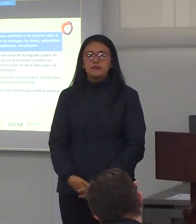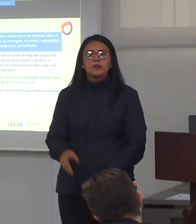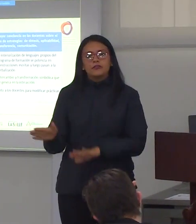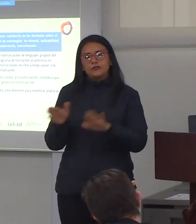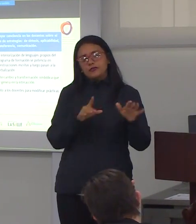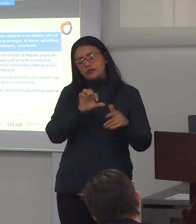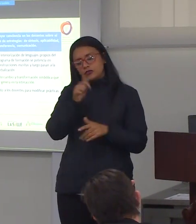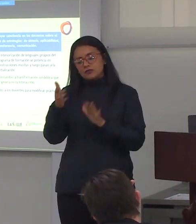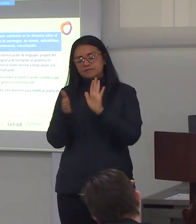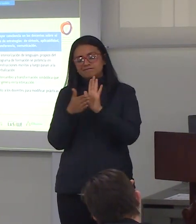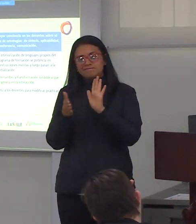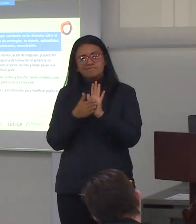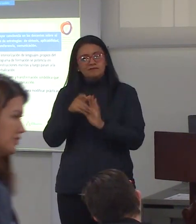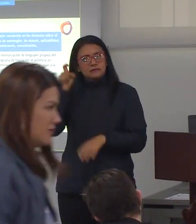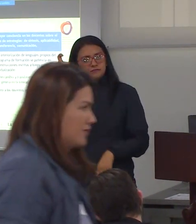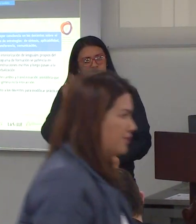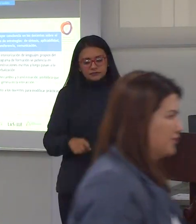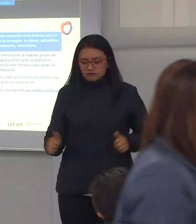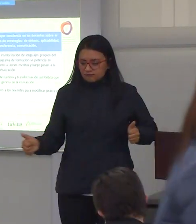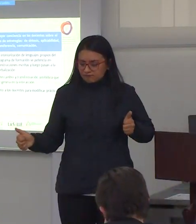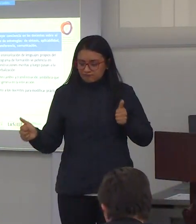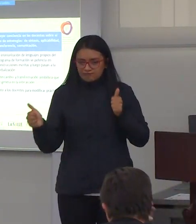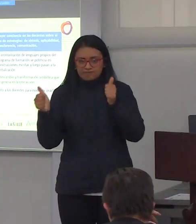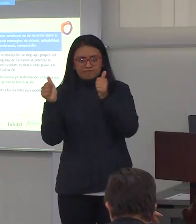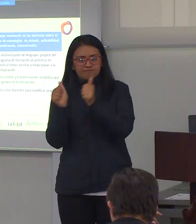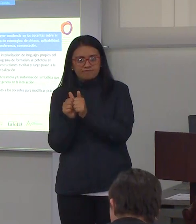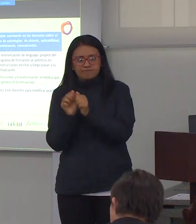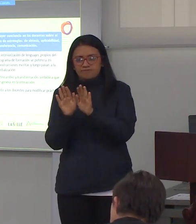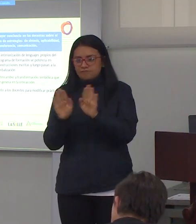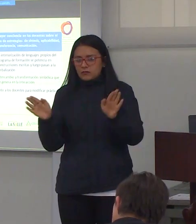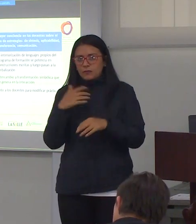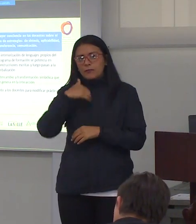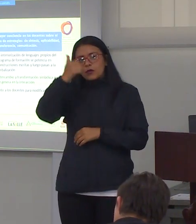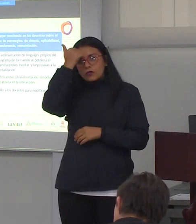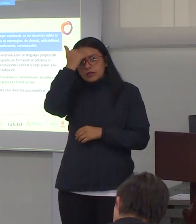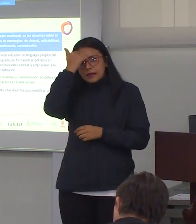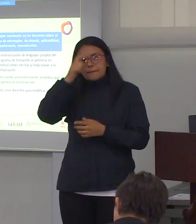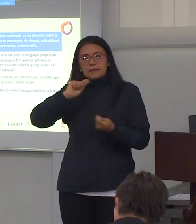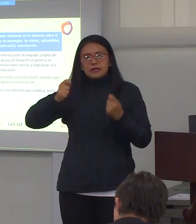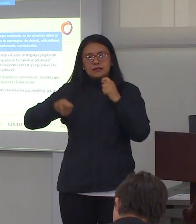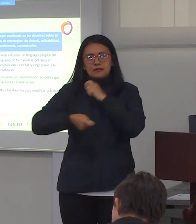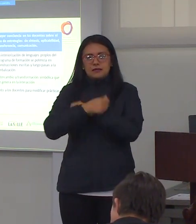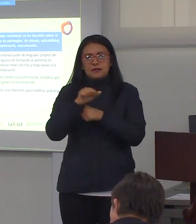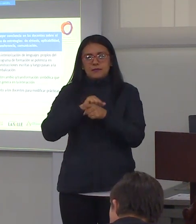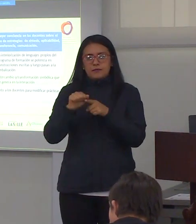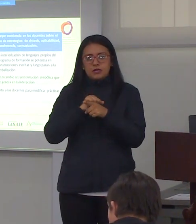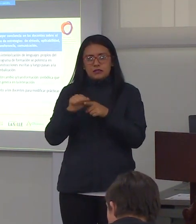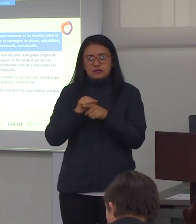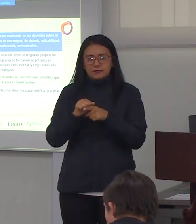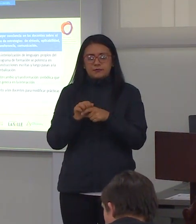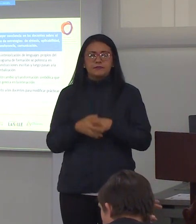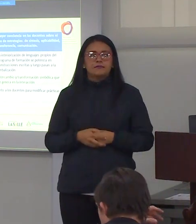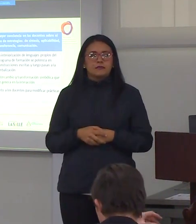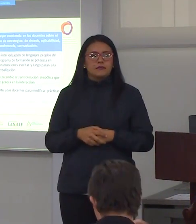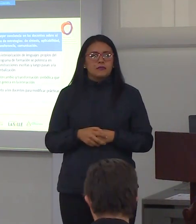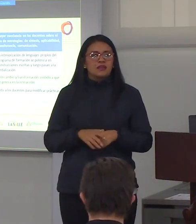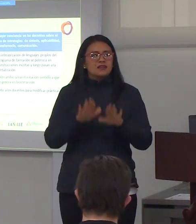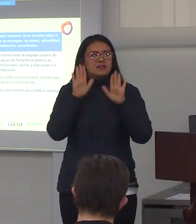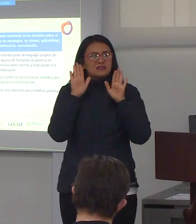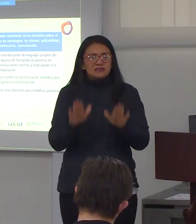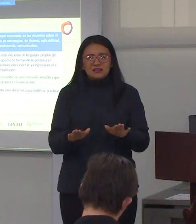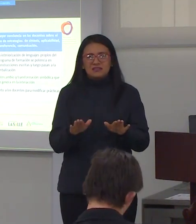ratificar la necesidad de un acompañamiento a los docentes para modificar prácticas esquemas o sea eso ya